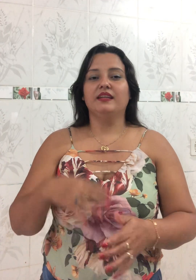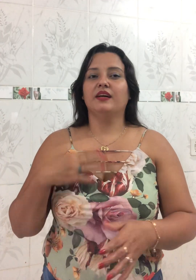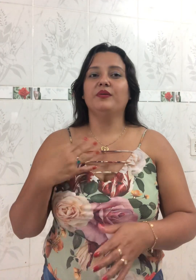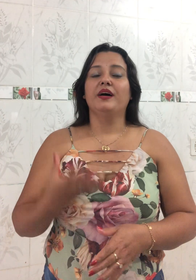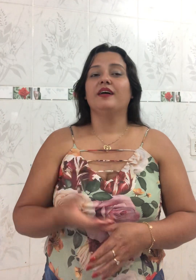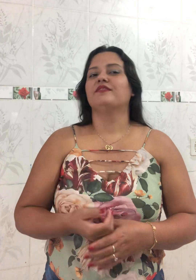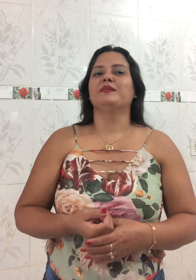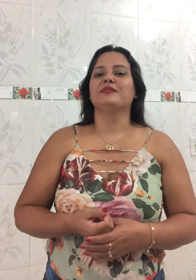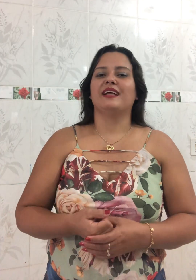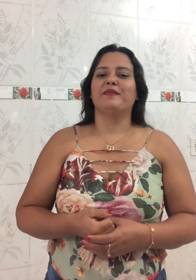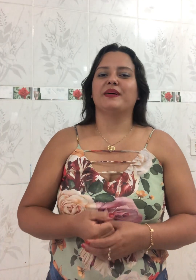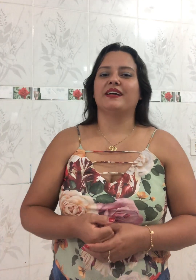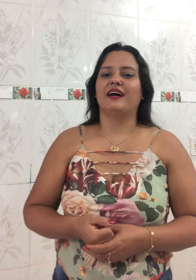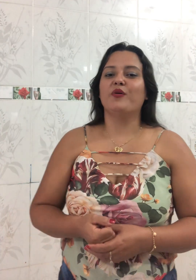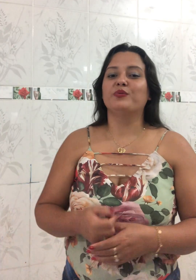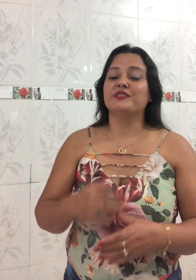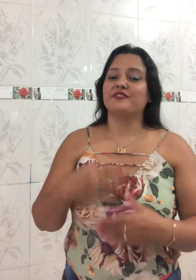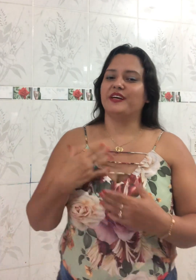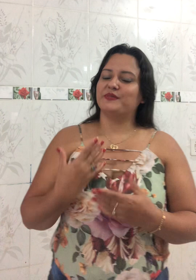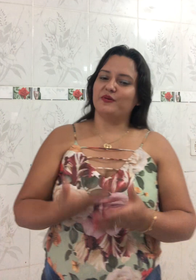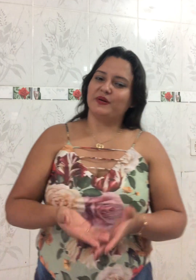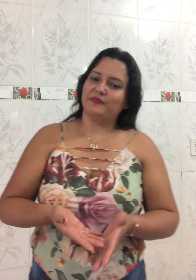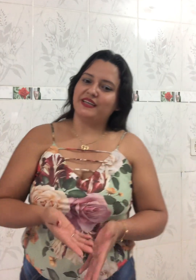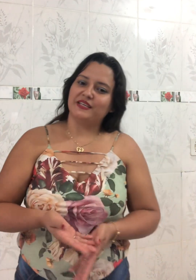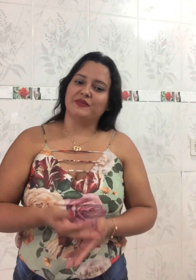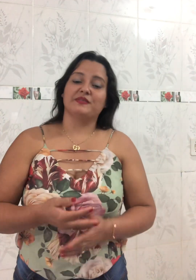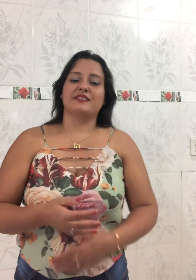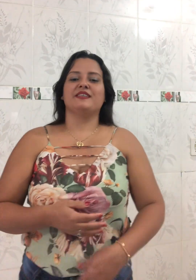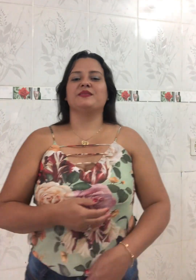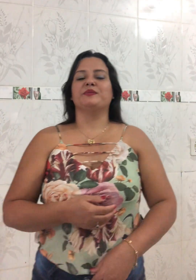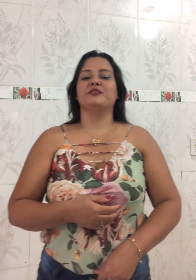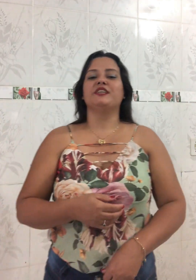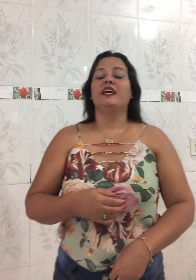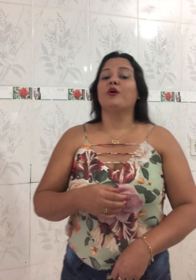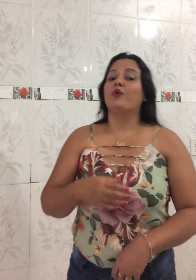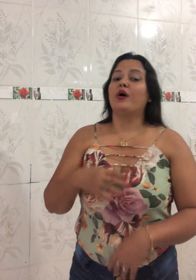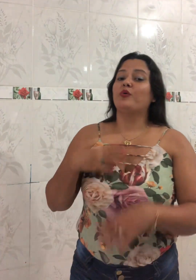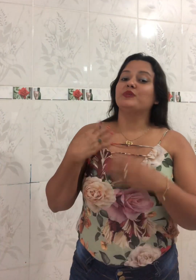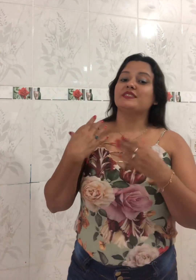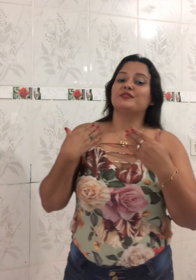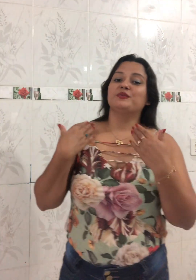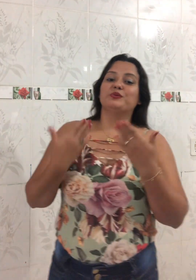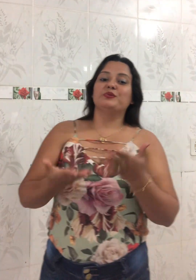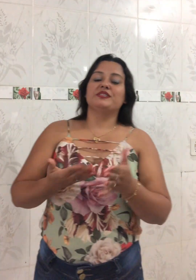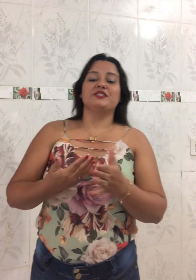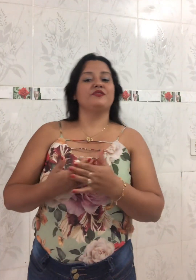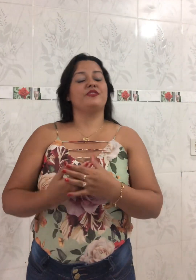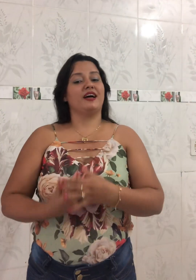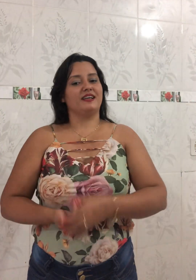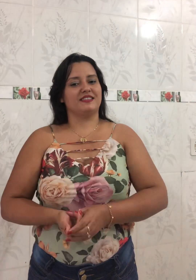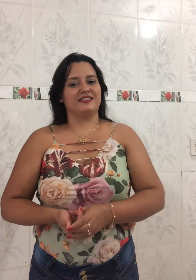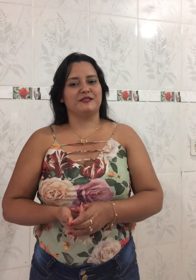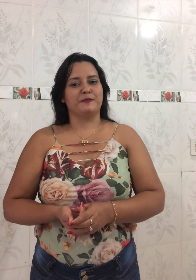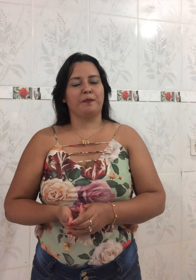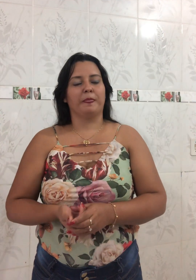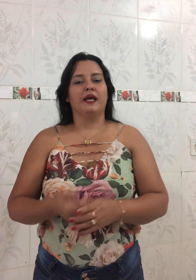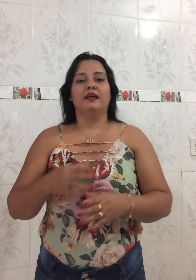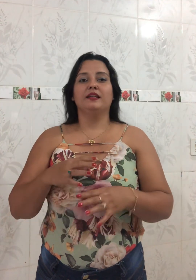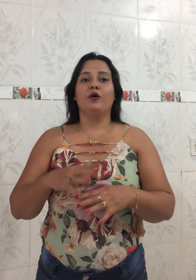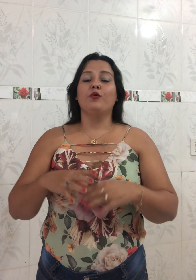Então, vamos lá para alguns verbos que eu preparei aqui para vocês hoje, com algumas estruturas de frases. Então, o